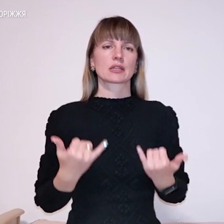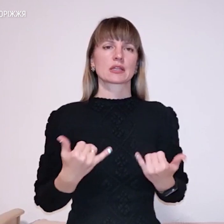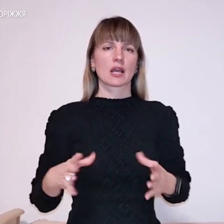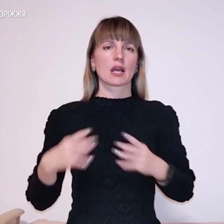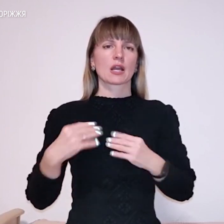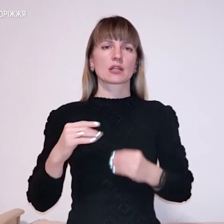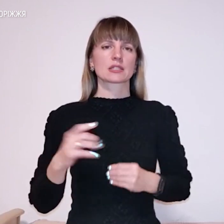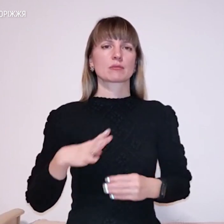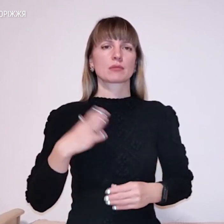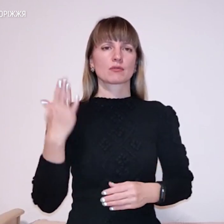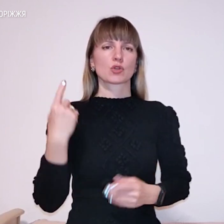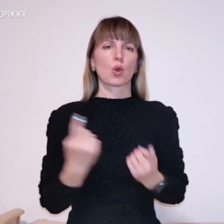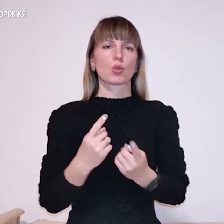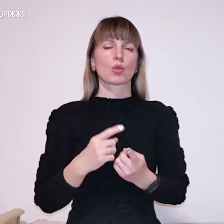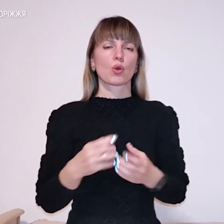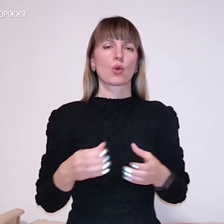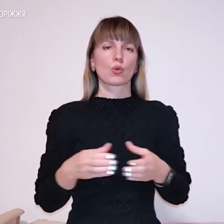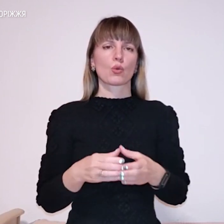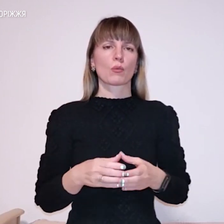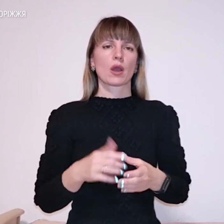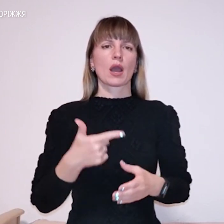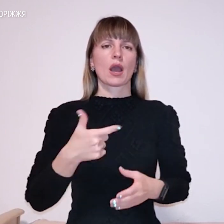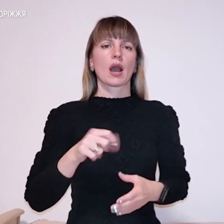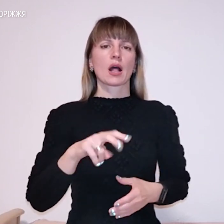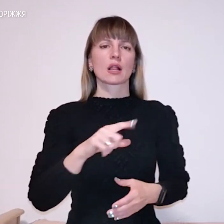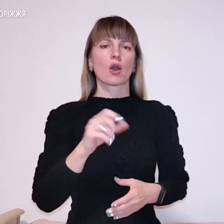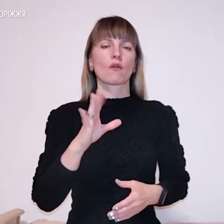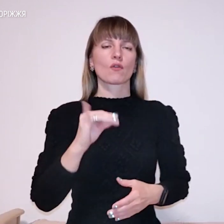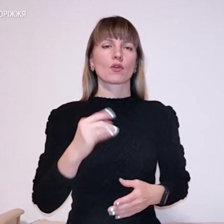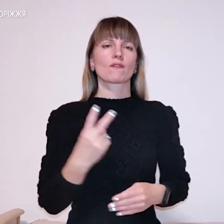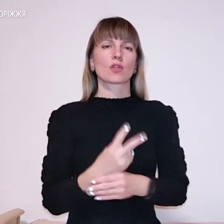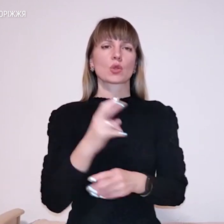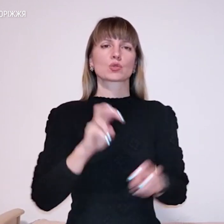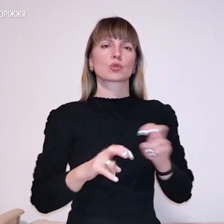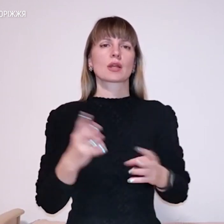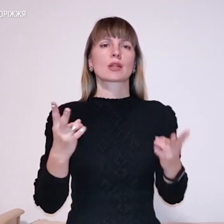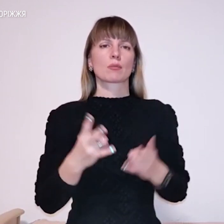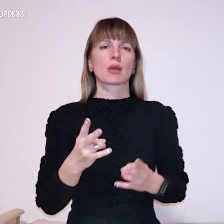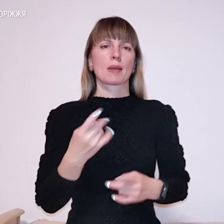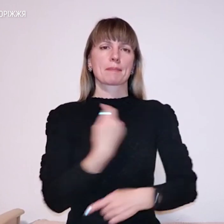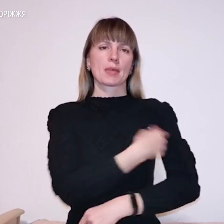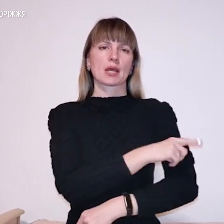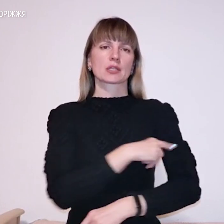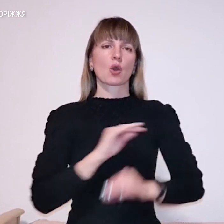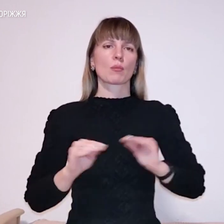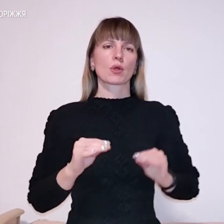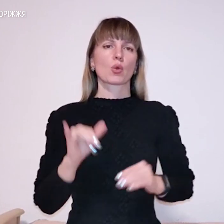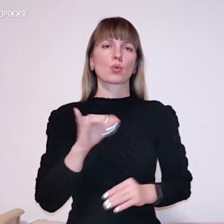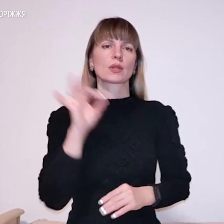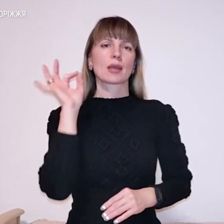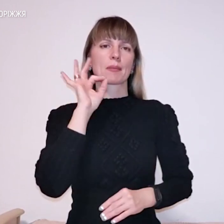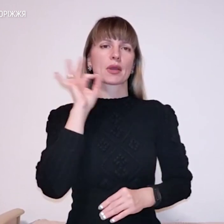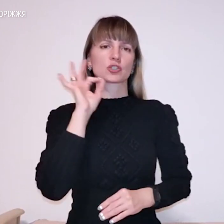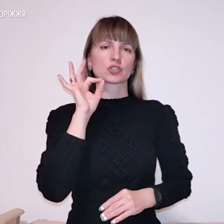із колишньою одногрупницею Марією Галаховою вдруге шукає необхідне медичне обладнання у Німеччині, аби